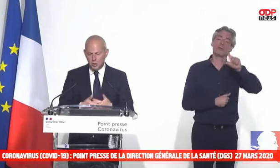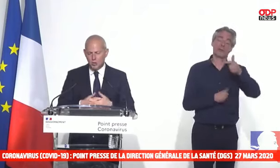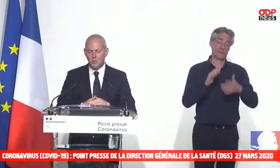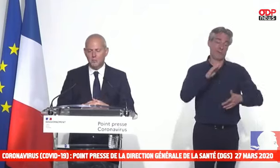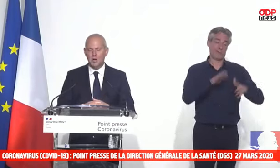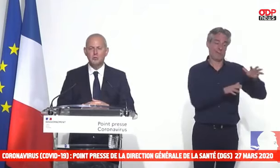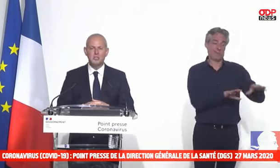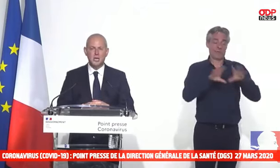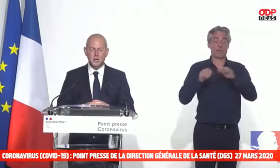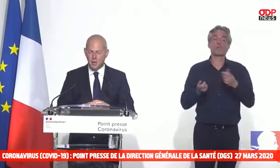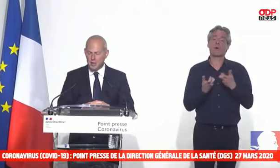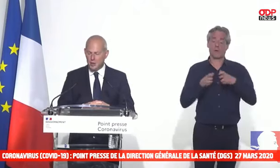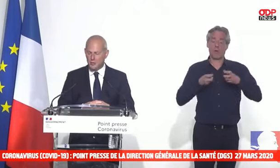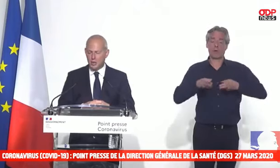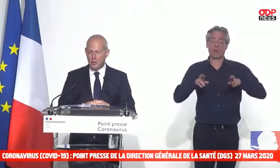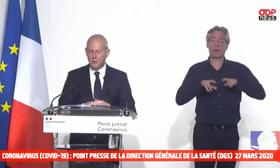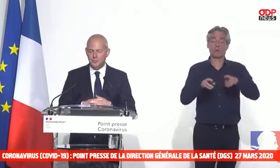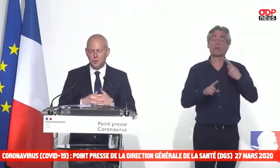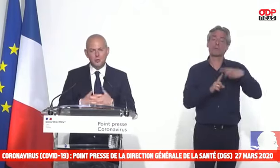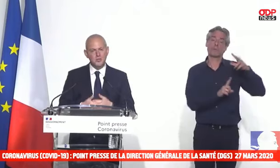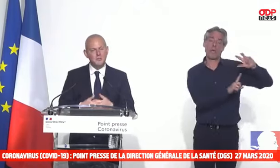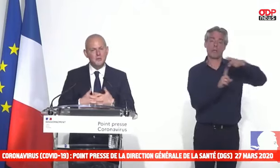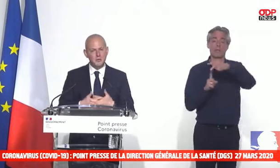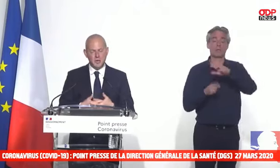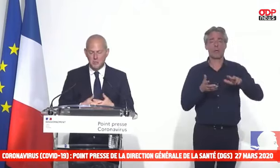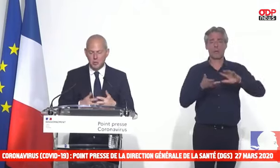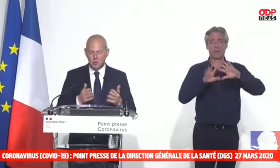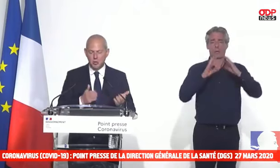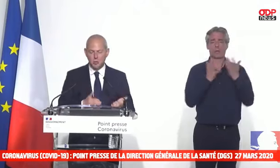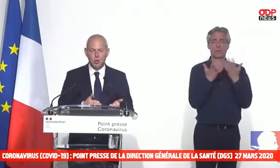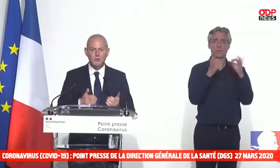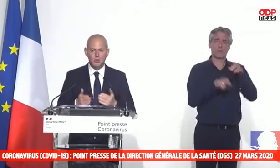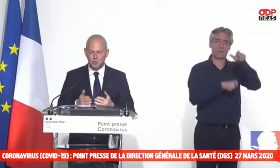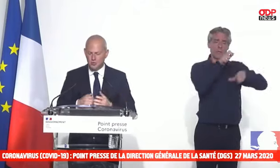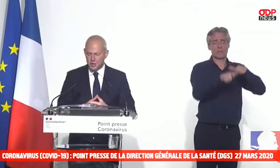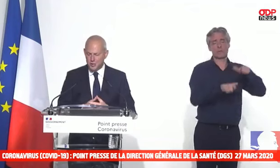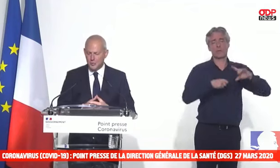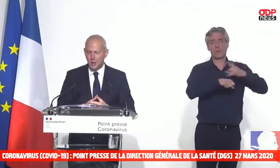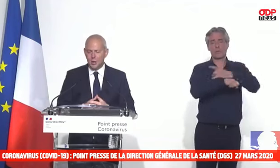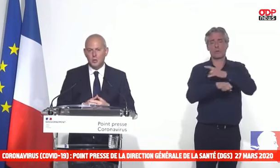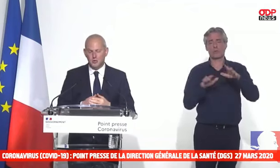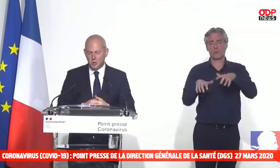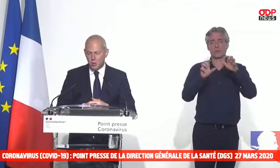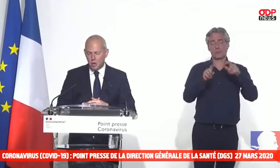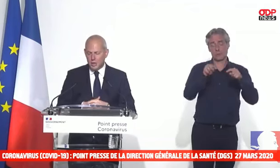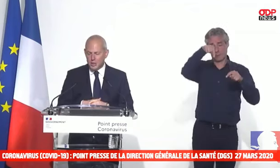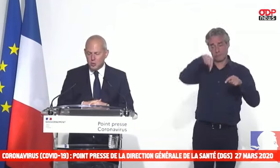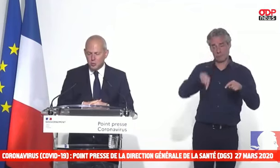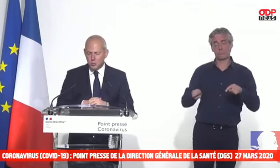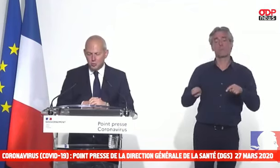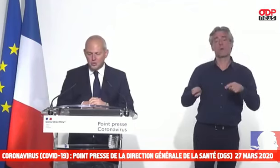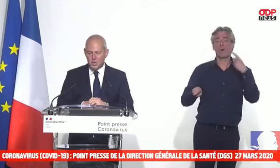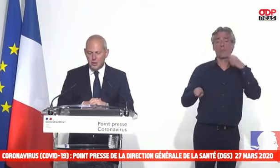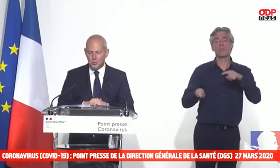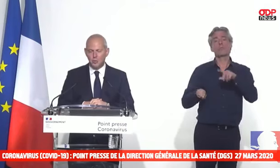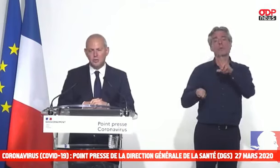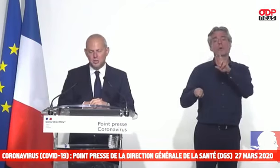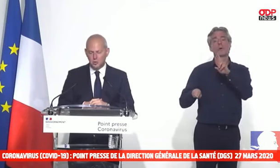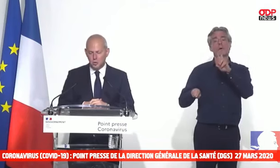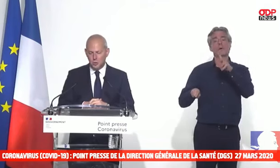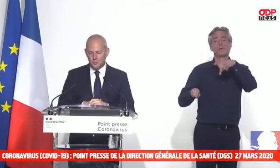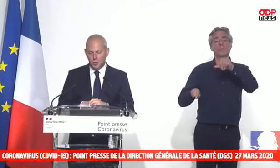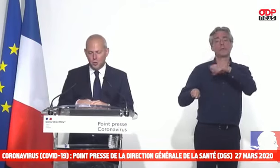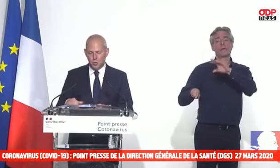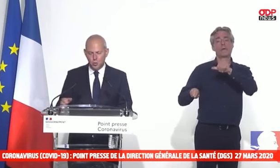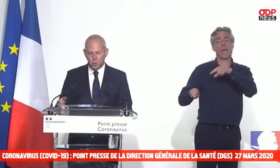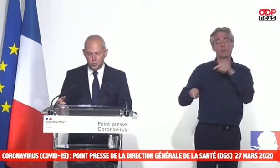là encore par voie routière et par hélicoptère, de 10 patients réanimatoires de Bourgogne-Franche-Comté concernera la région Provence-Alpes-Côte